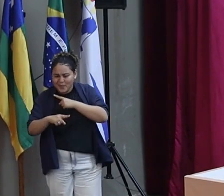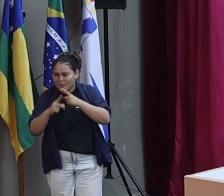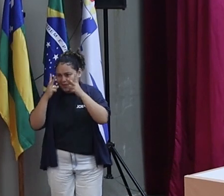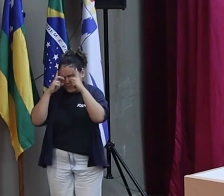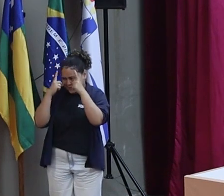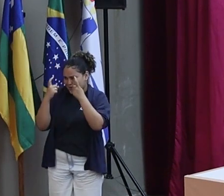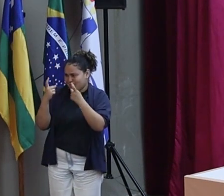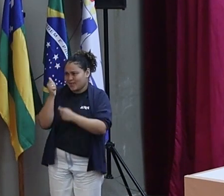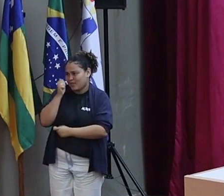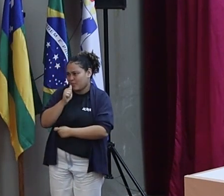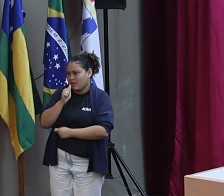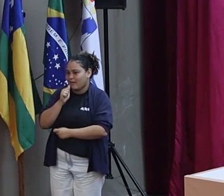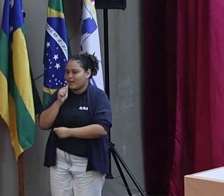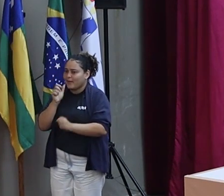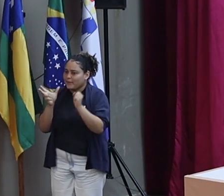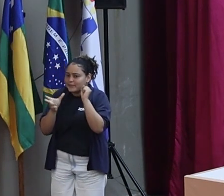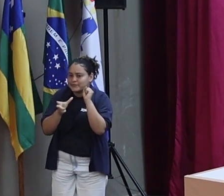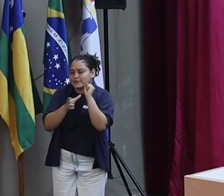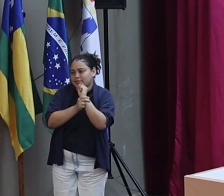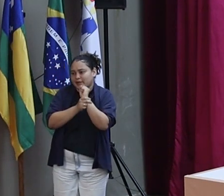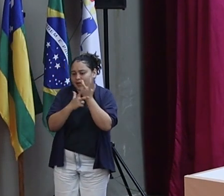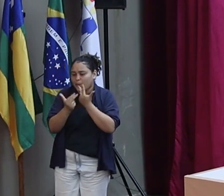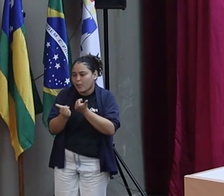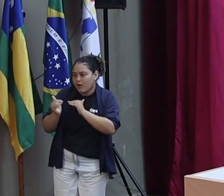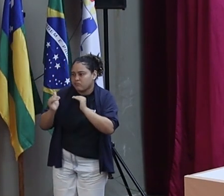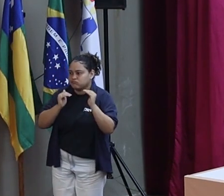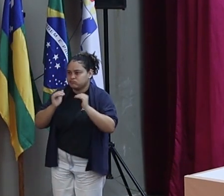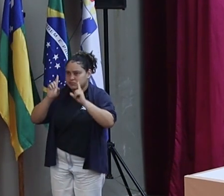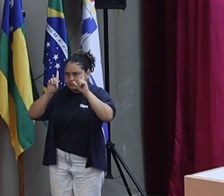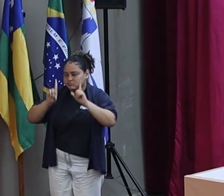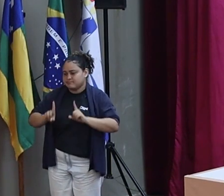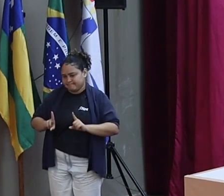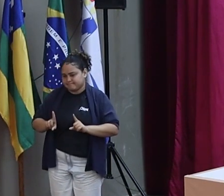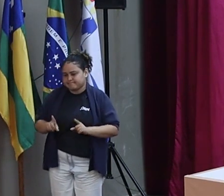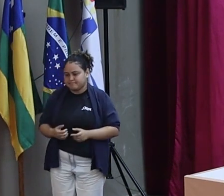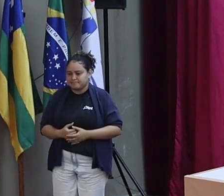violência, né, das mulheres, em defesa das mulheres, pela igualdade de direitos. E, naquele momento,